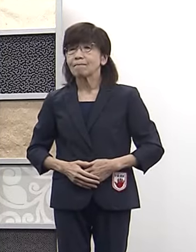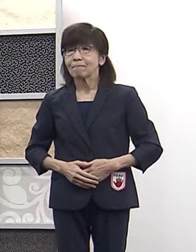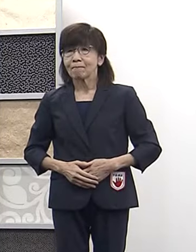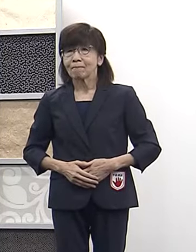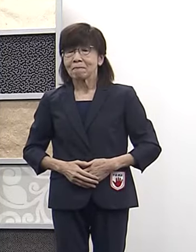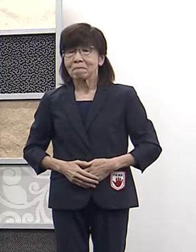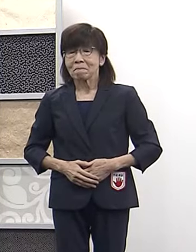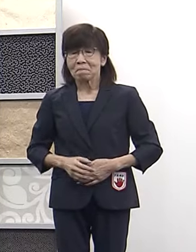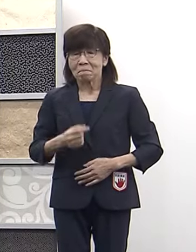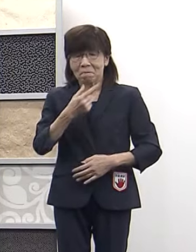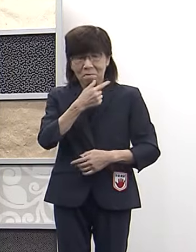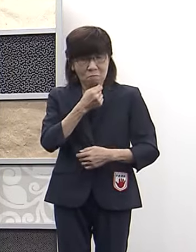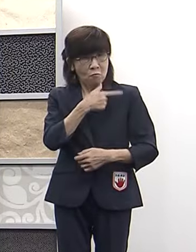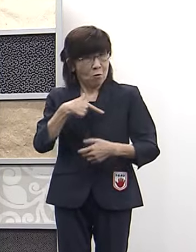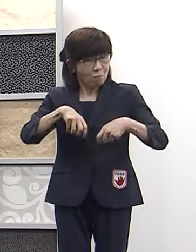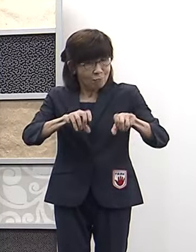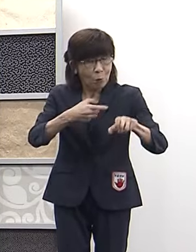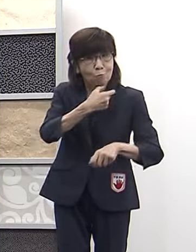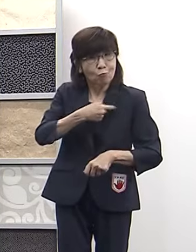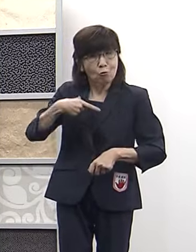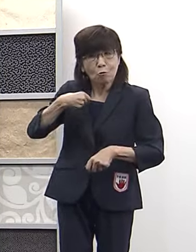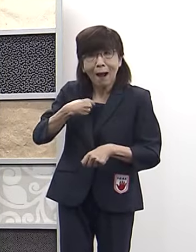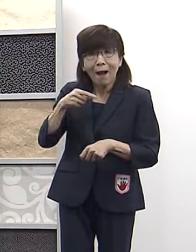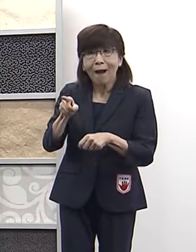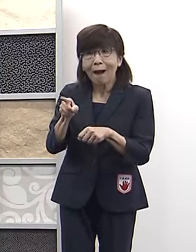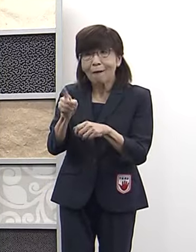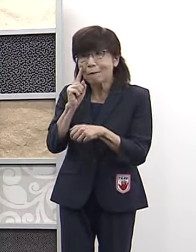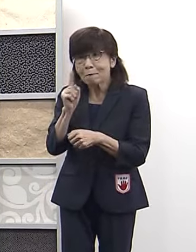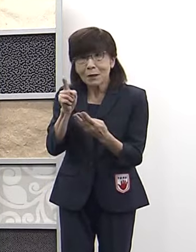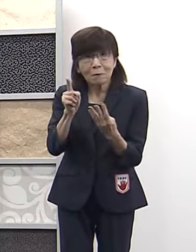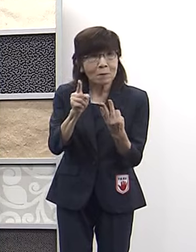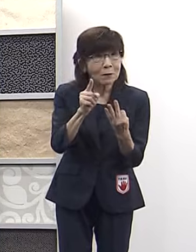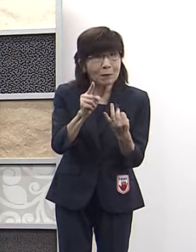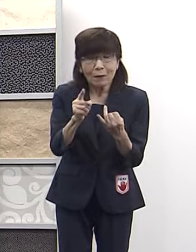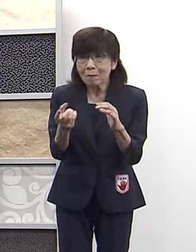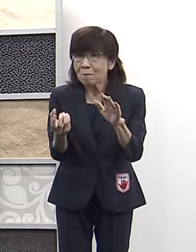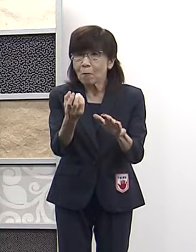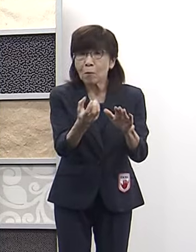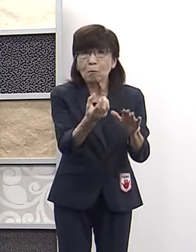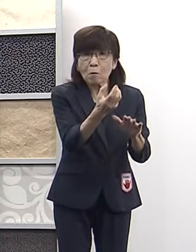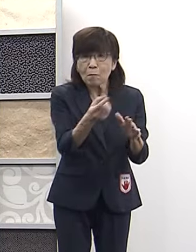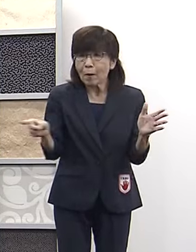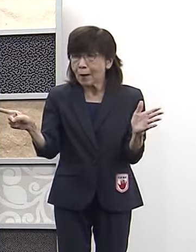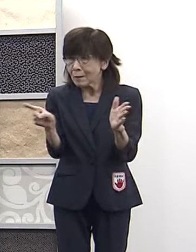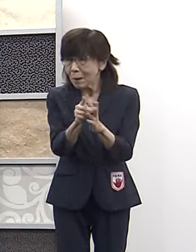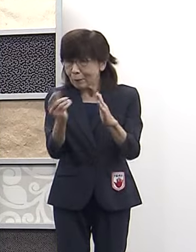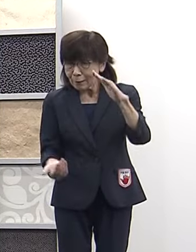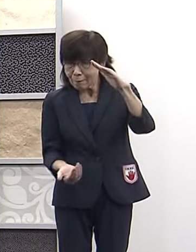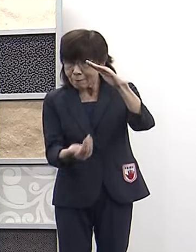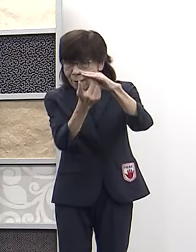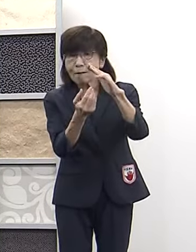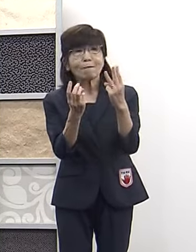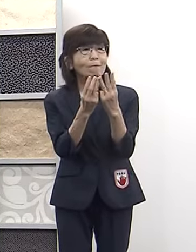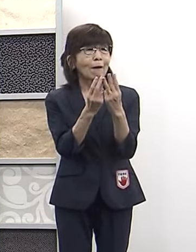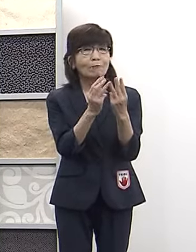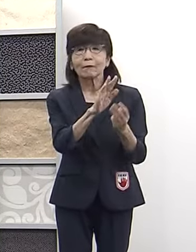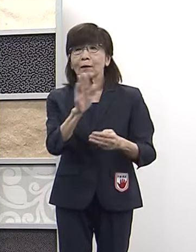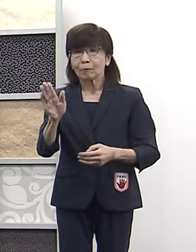ご案内のとおり、熊の目撃頭数過去最多の状況でございます。 県では新